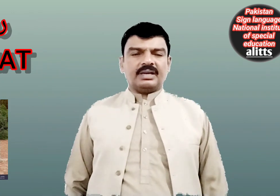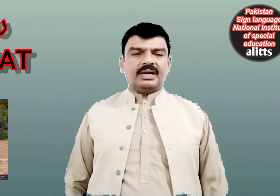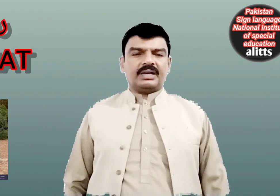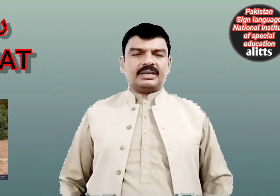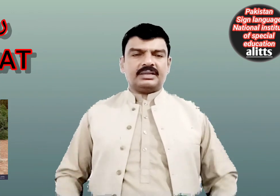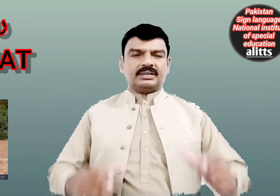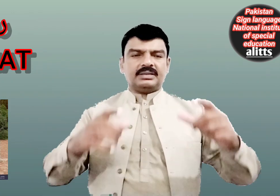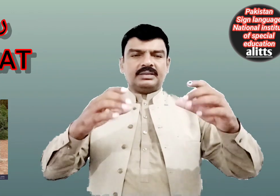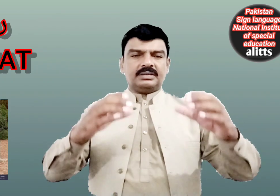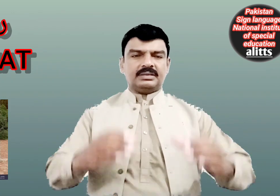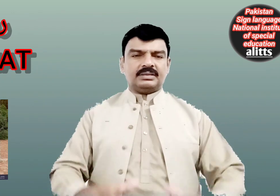राहट,